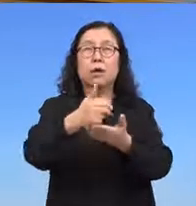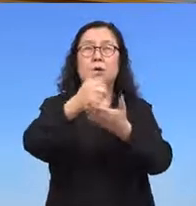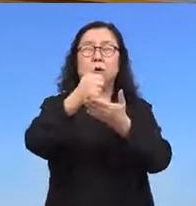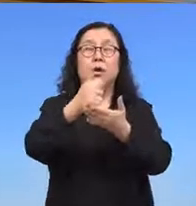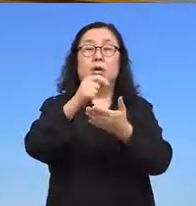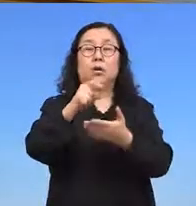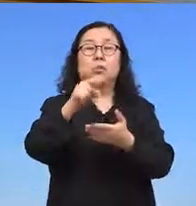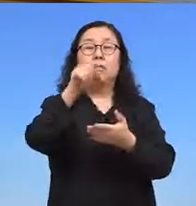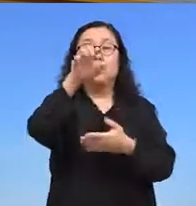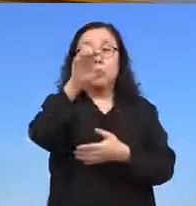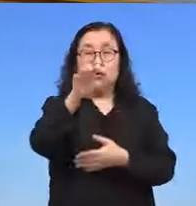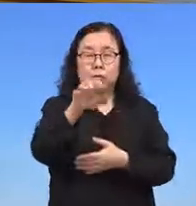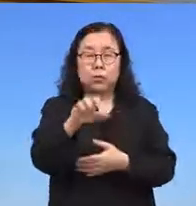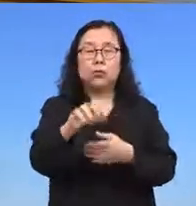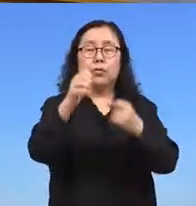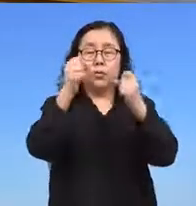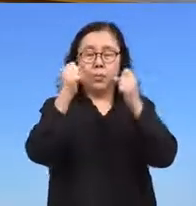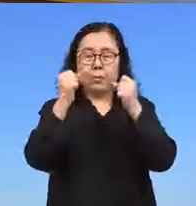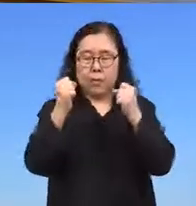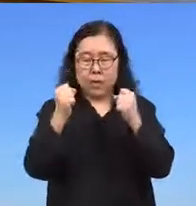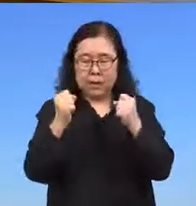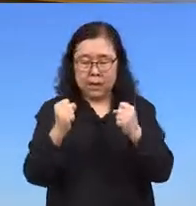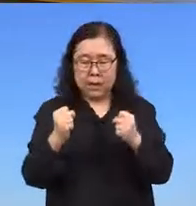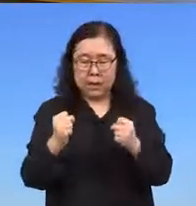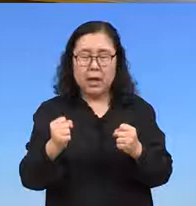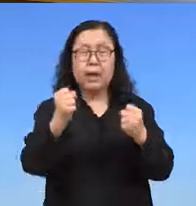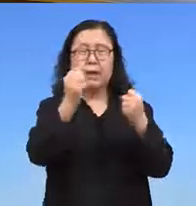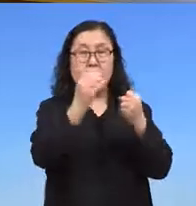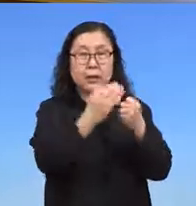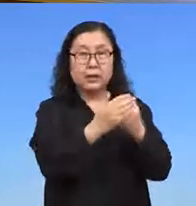주님 여기 계시기에